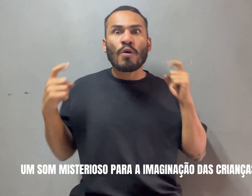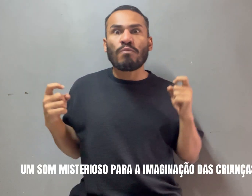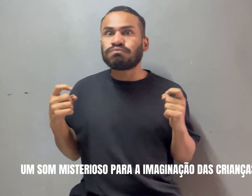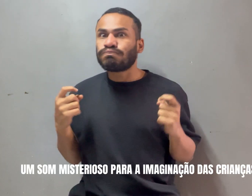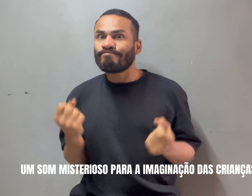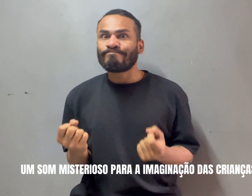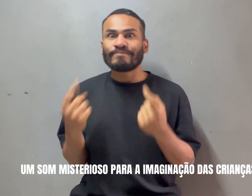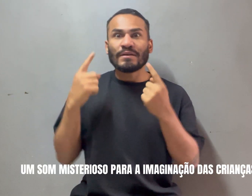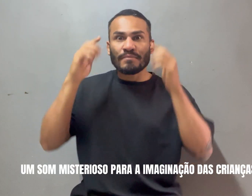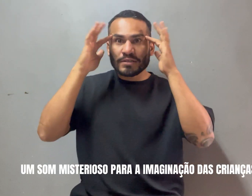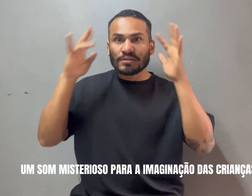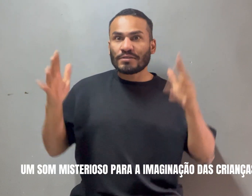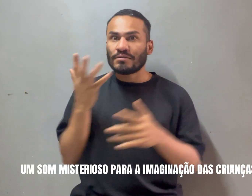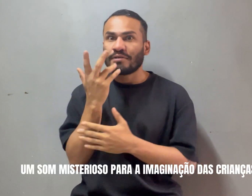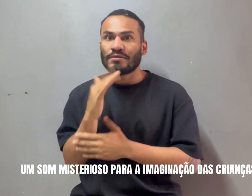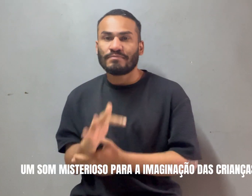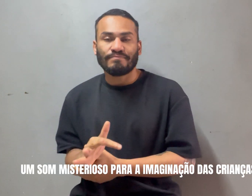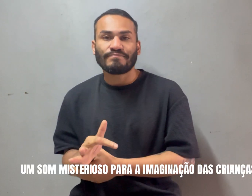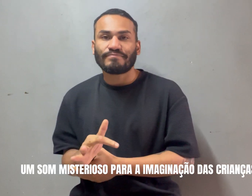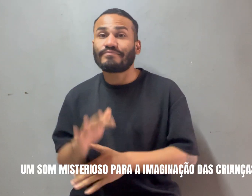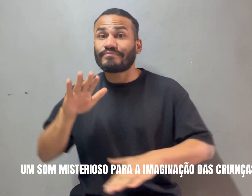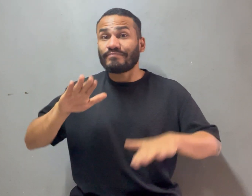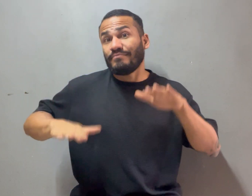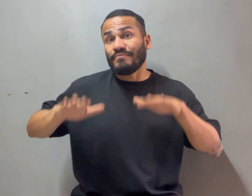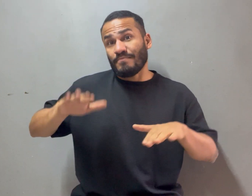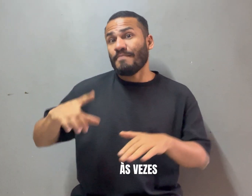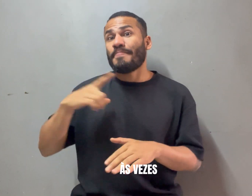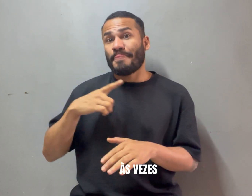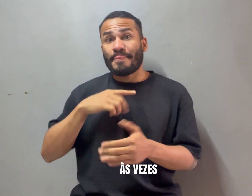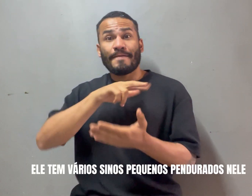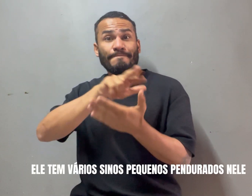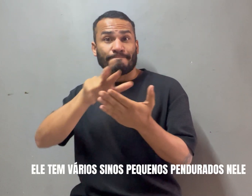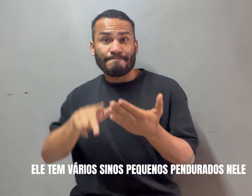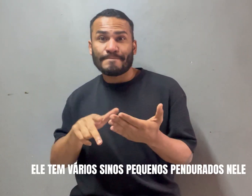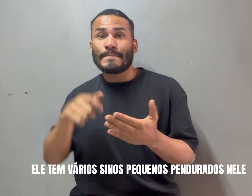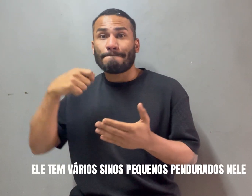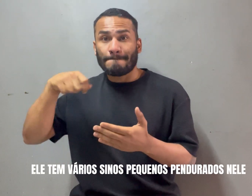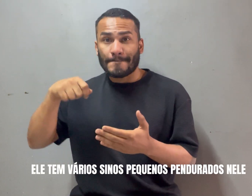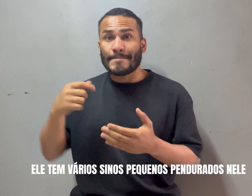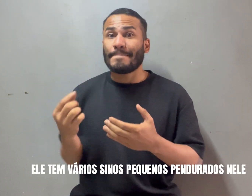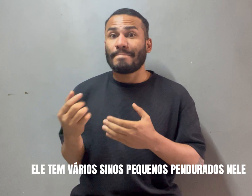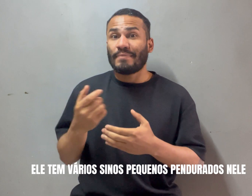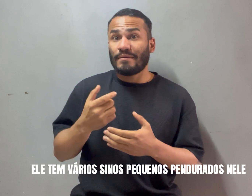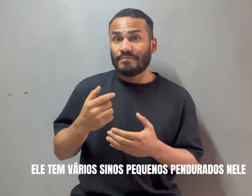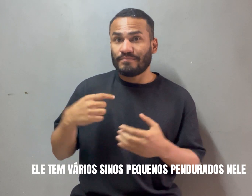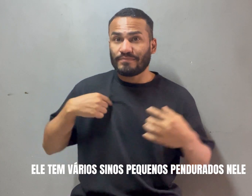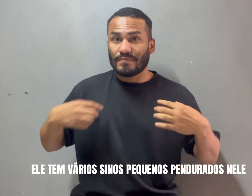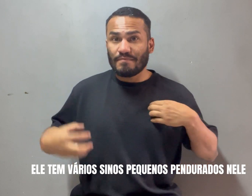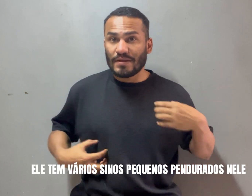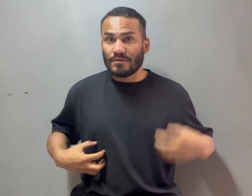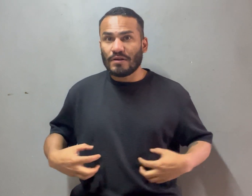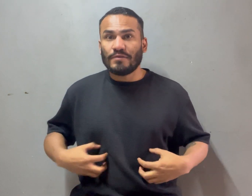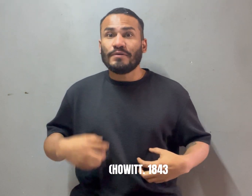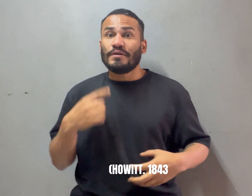som misterioso para a imaginação das crianças. Às vezes, ele tem vários sinos pequenos pendurados nele.